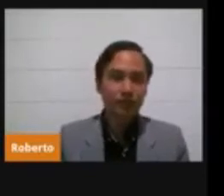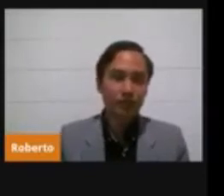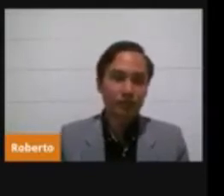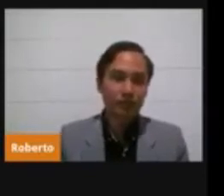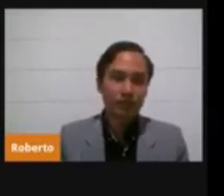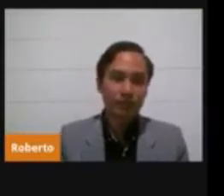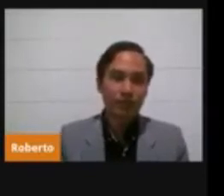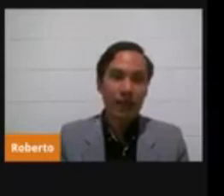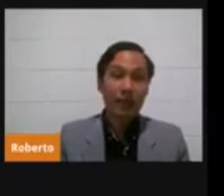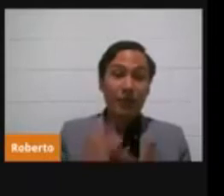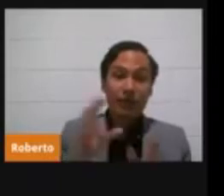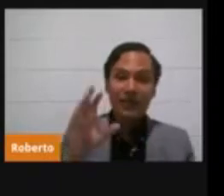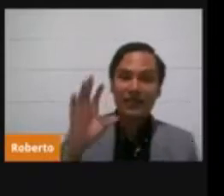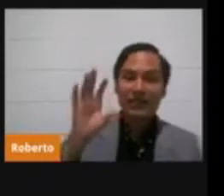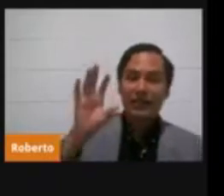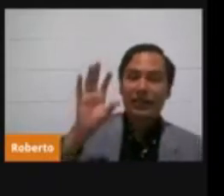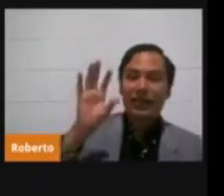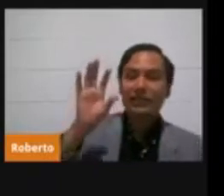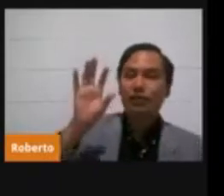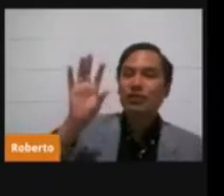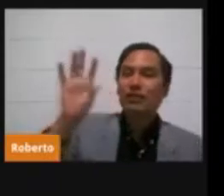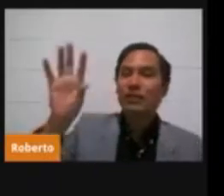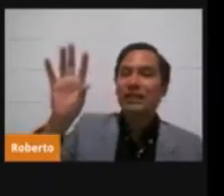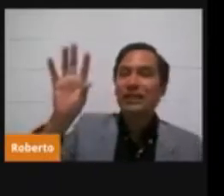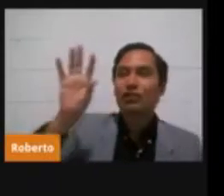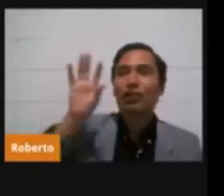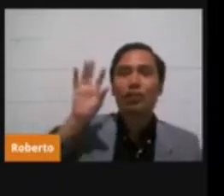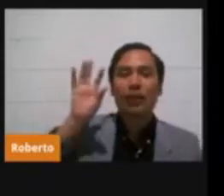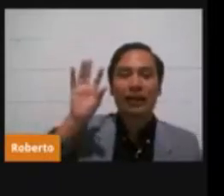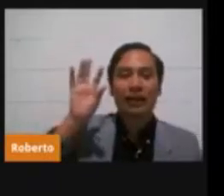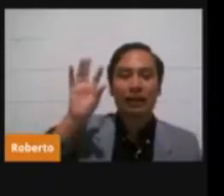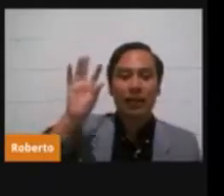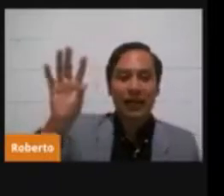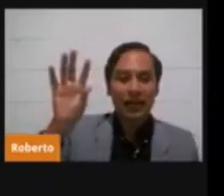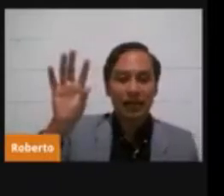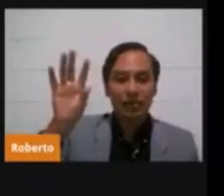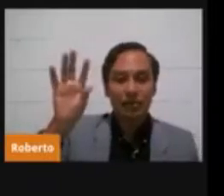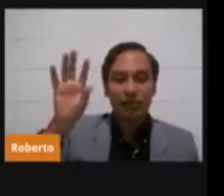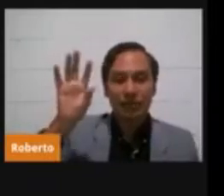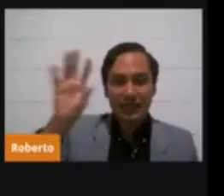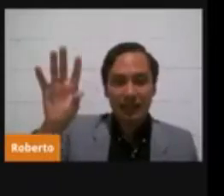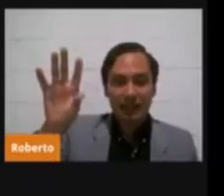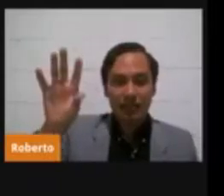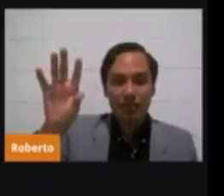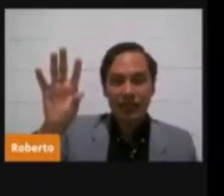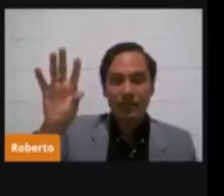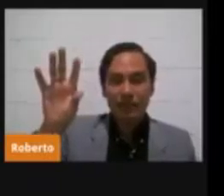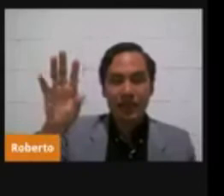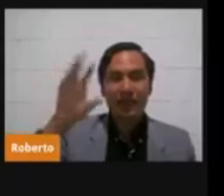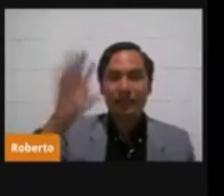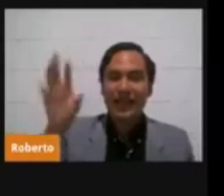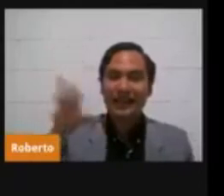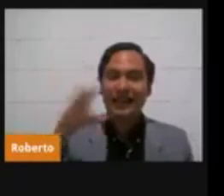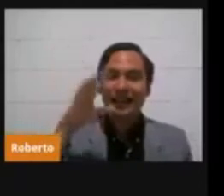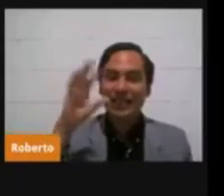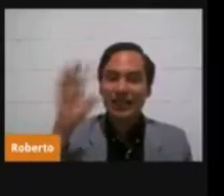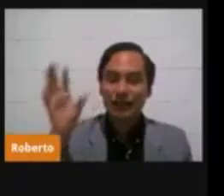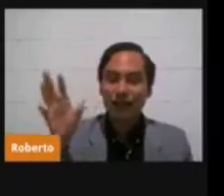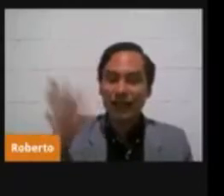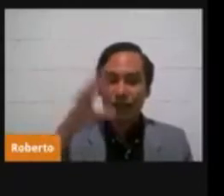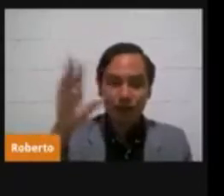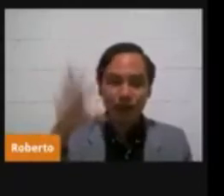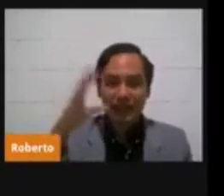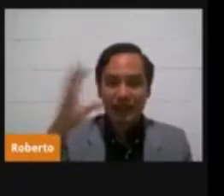mujeres, pero es exclusivamente solo para ellos, para estas personas. Entonces aquí a